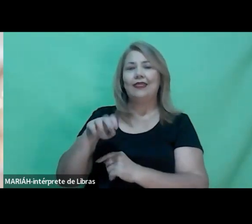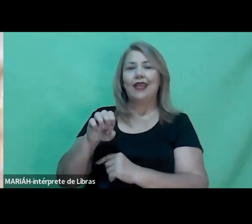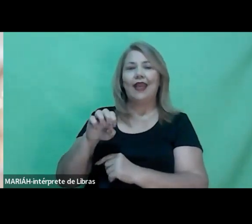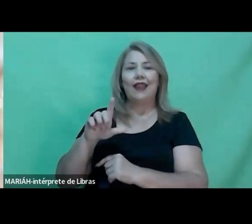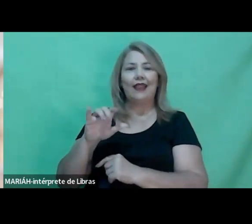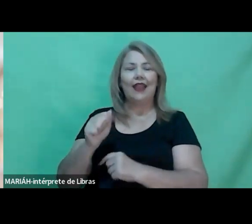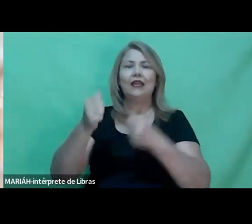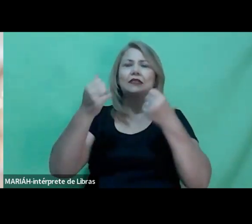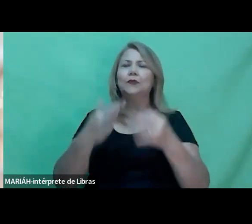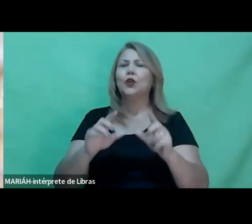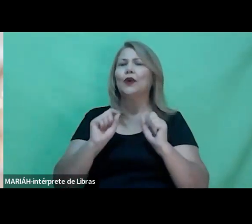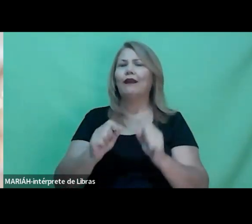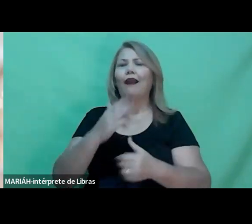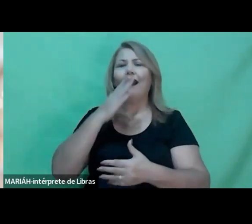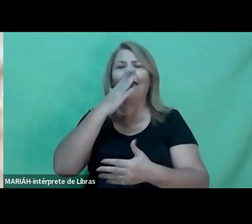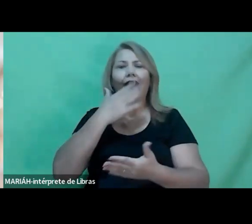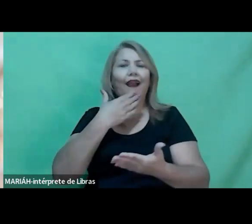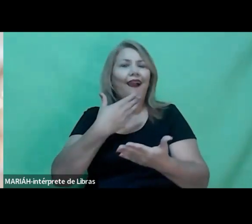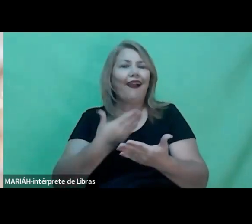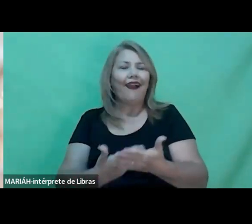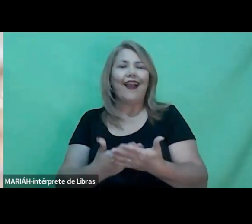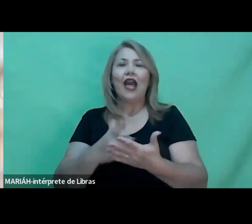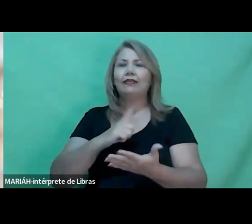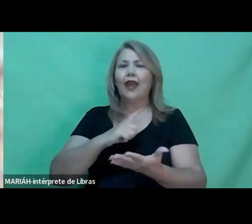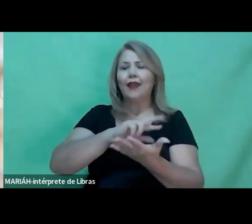comentario le encanta la